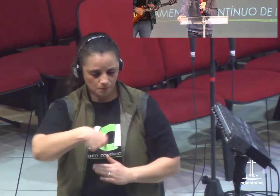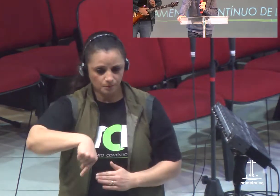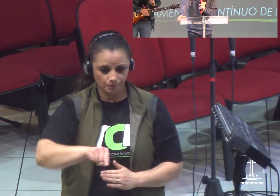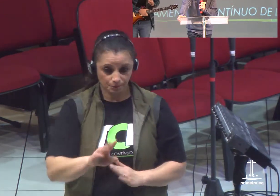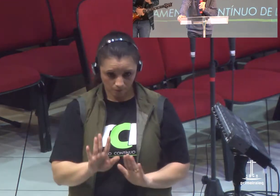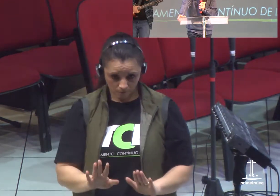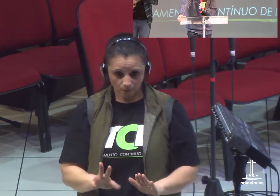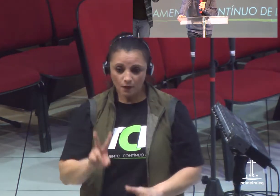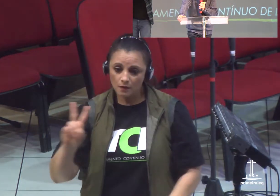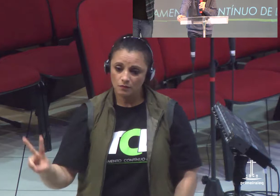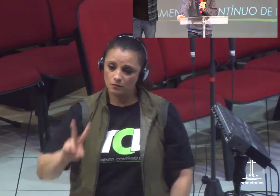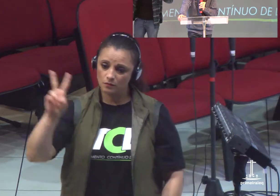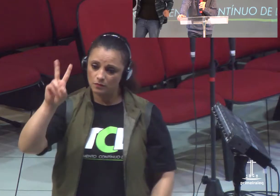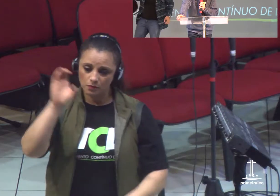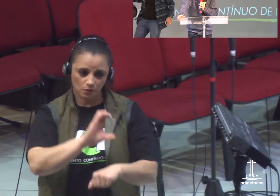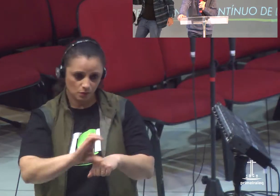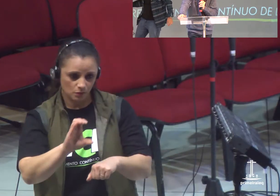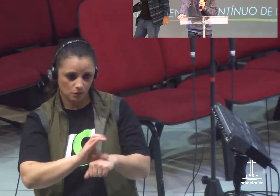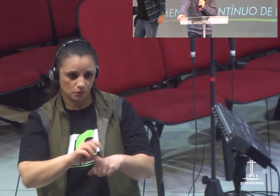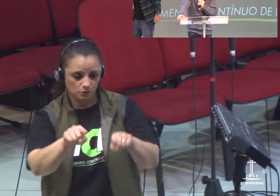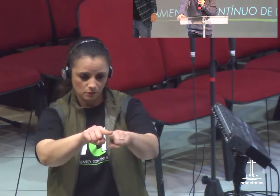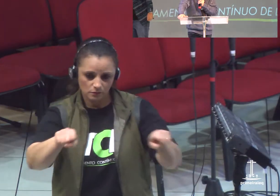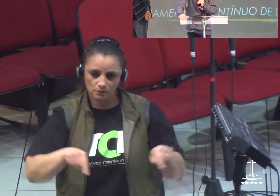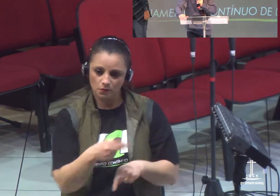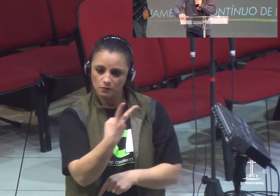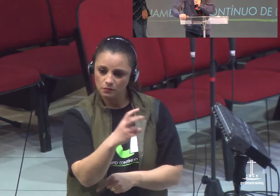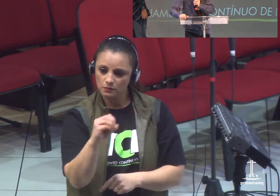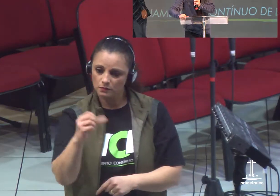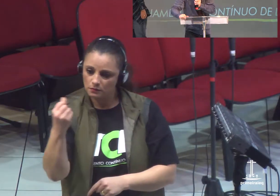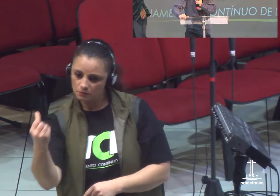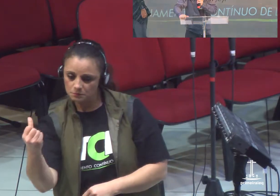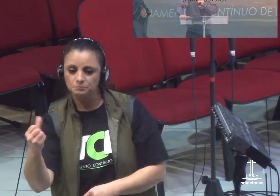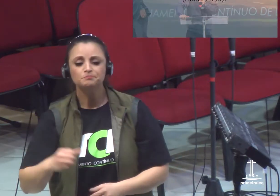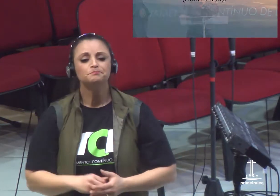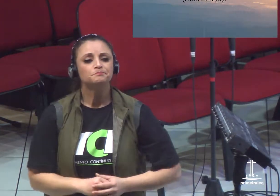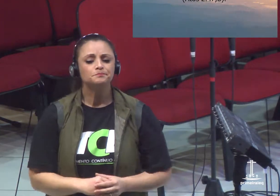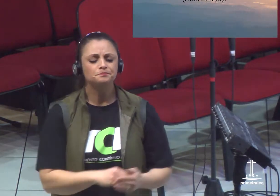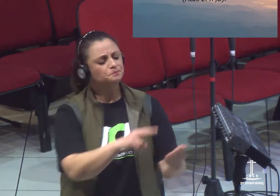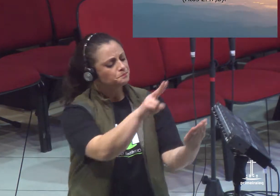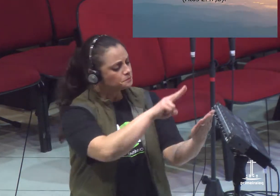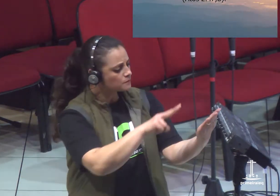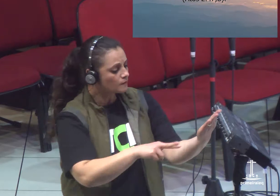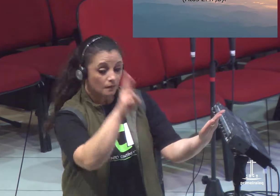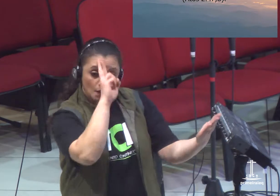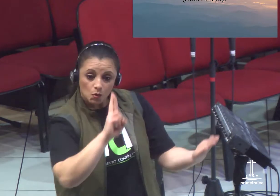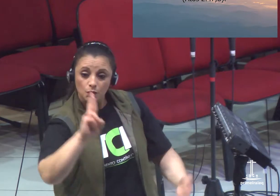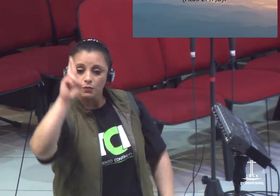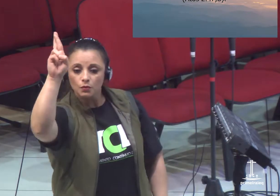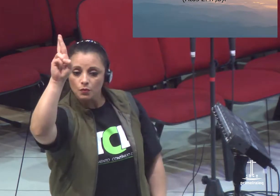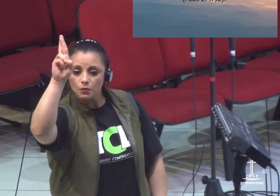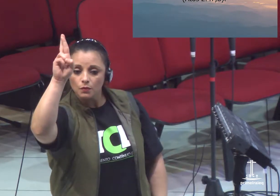Lembrando o curso Valores, sala 206, ok? Diz assim: e o Senhor lhes, o quê?